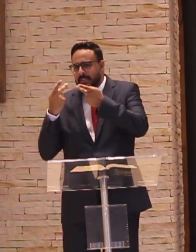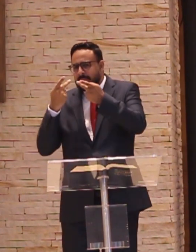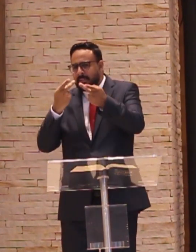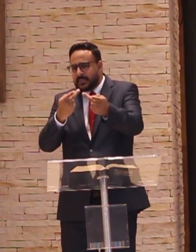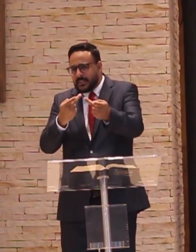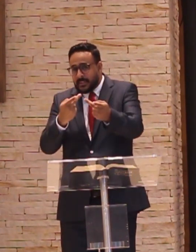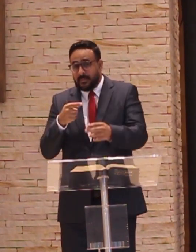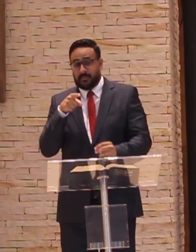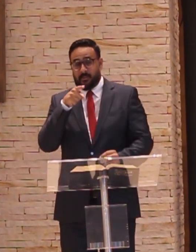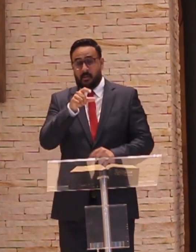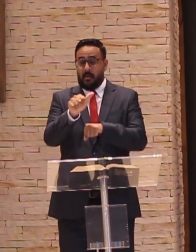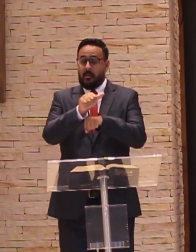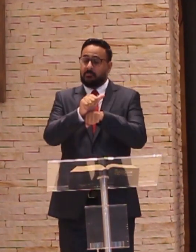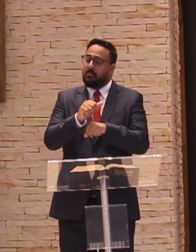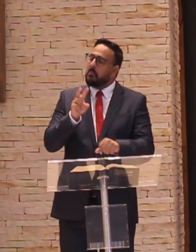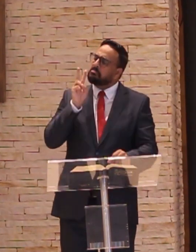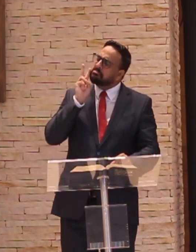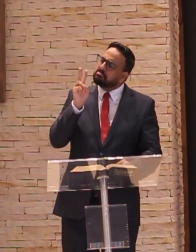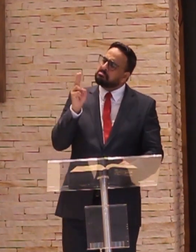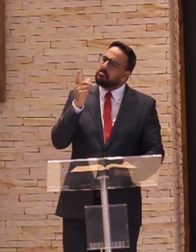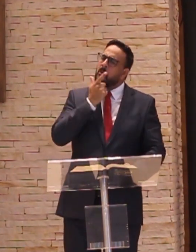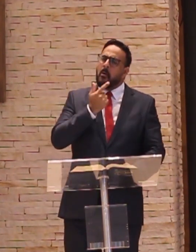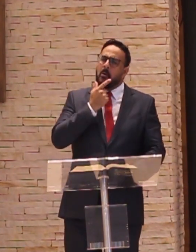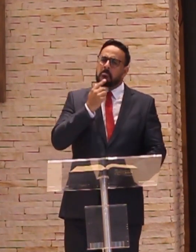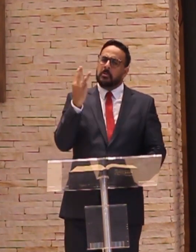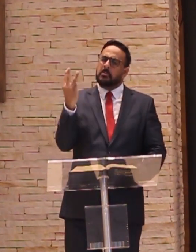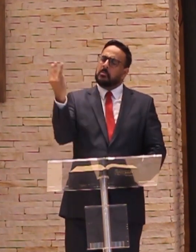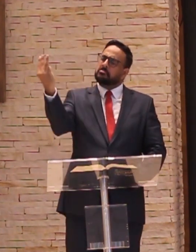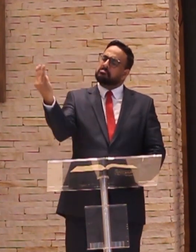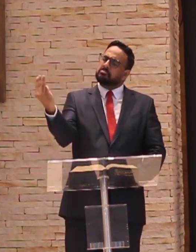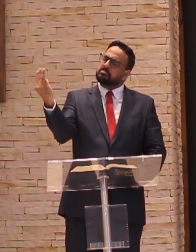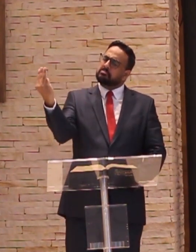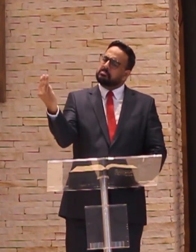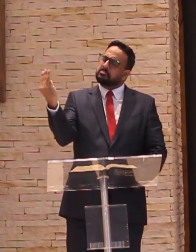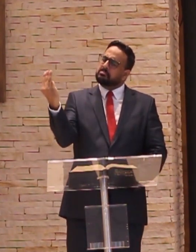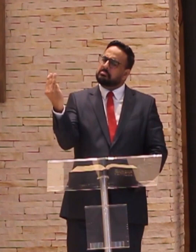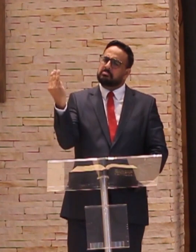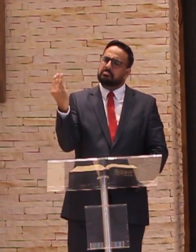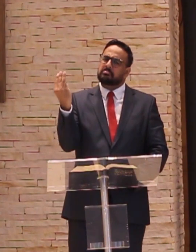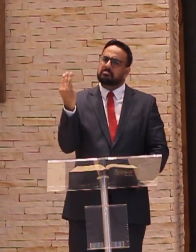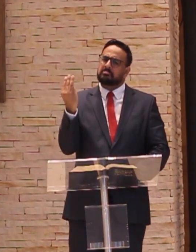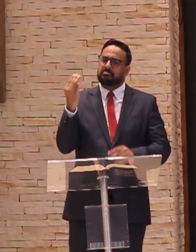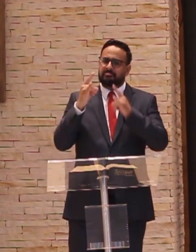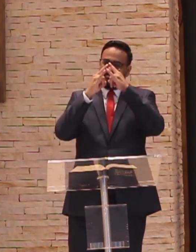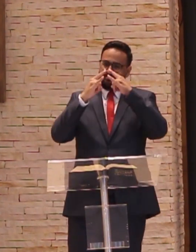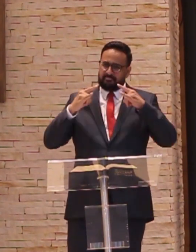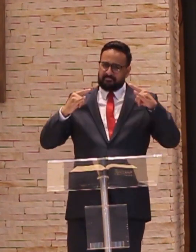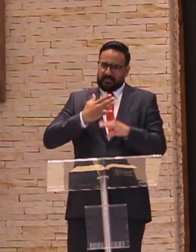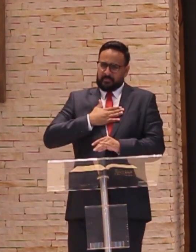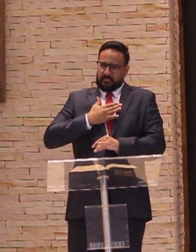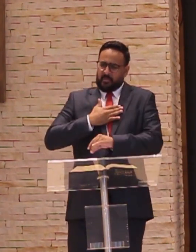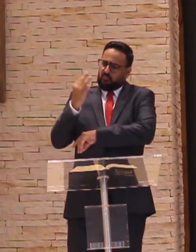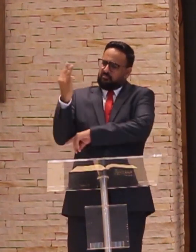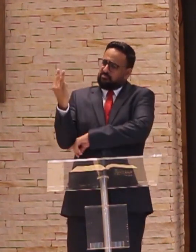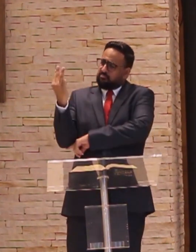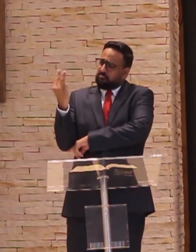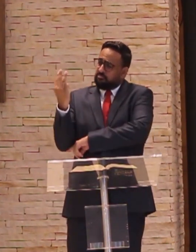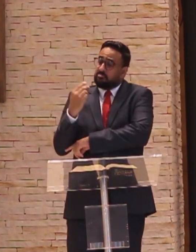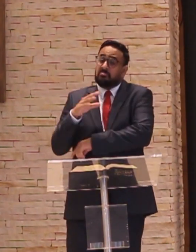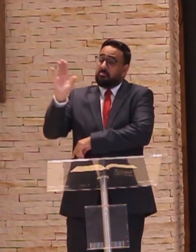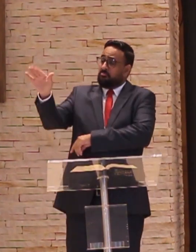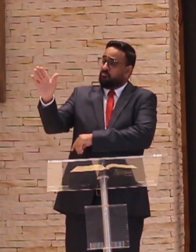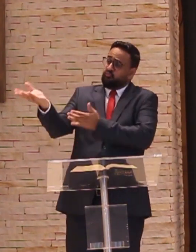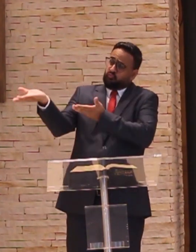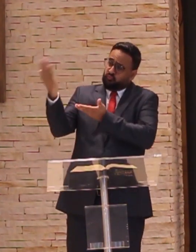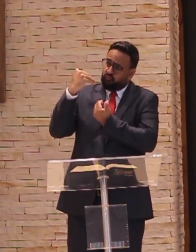nação. A história bíblica diz que Abraão recebeu a visita de 3 anjos. 3 homens estavam